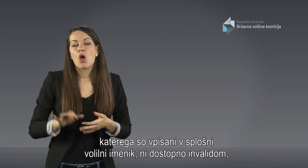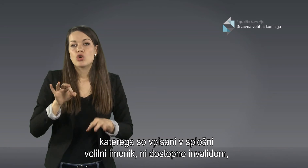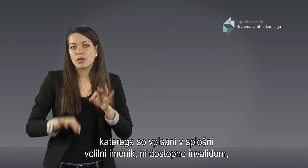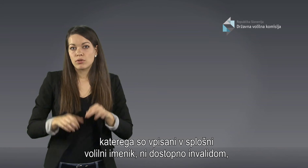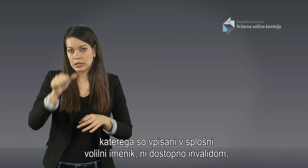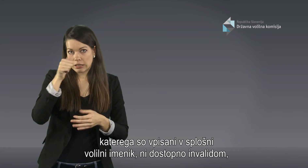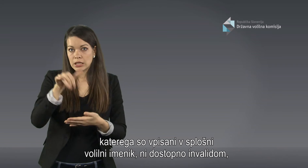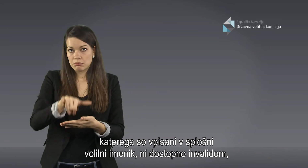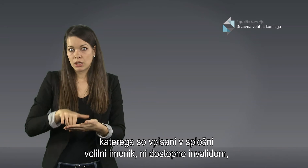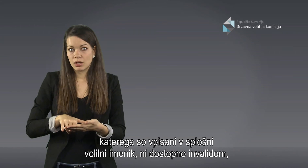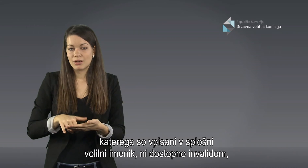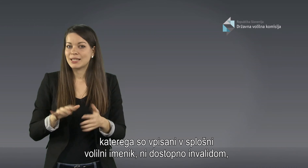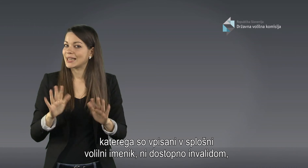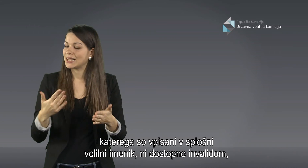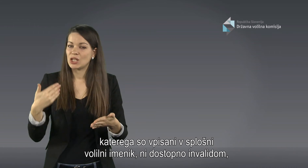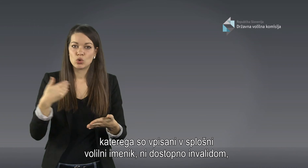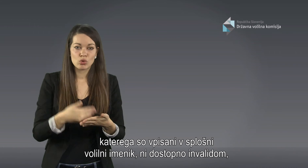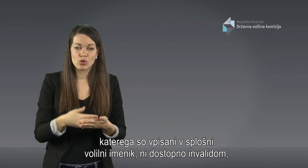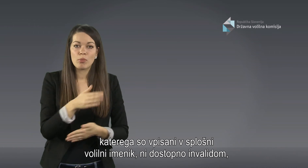dostopno invalidom, lahko do srede